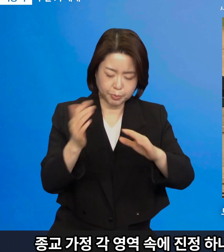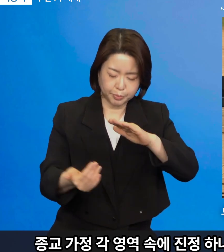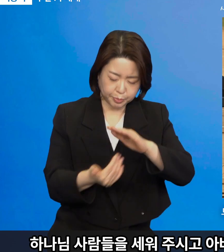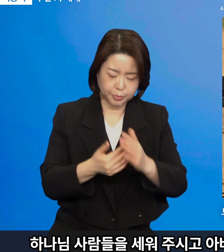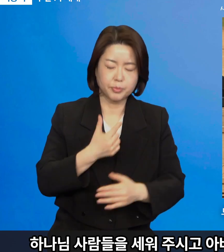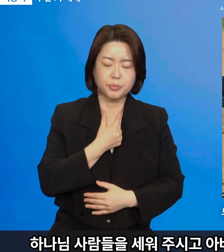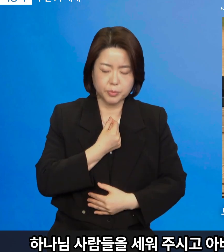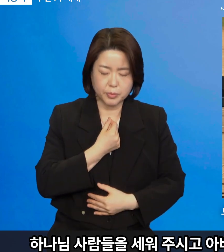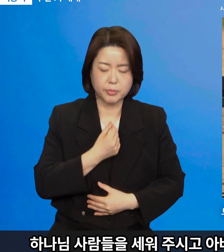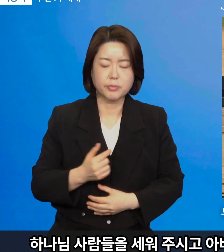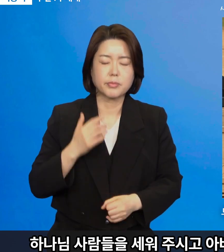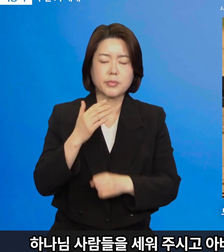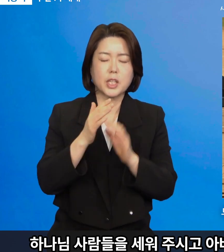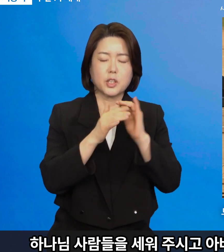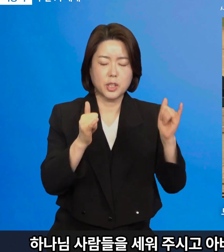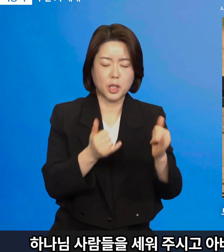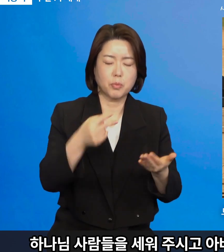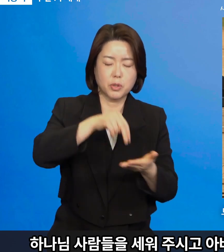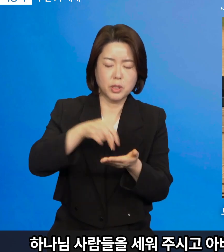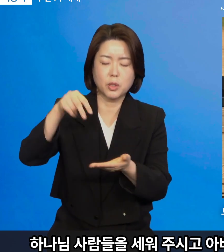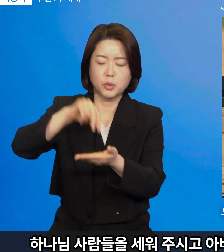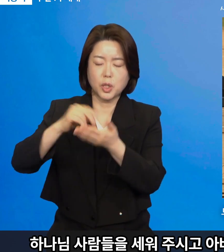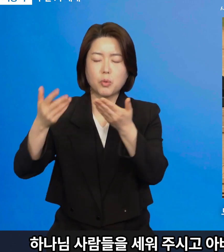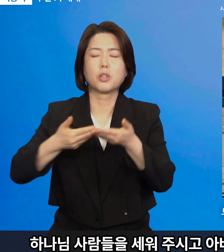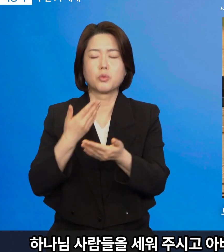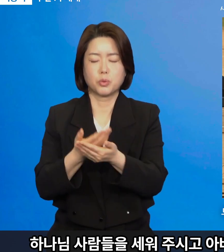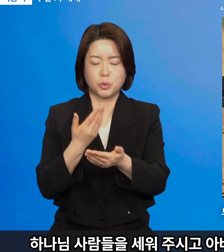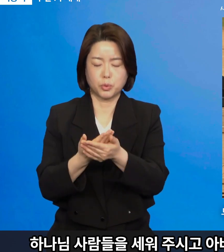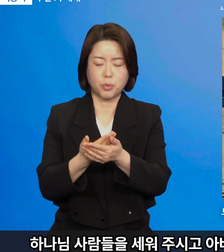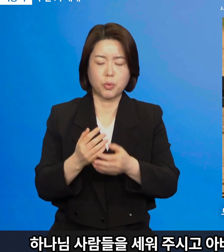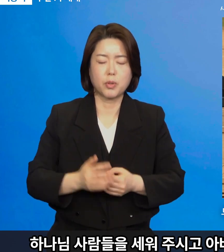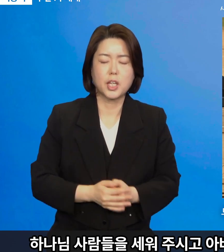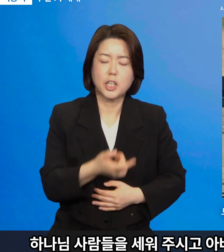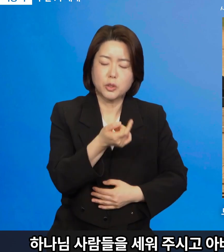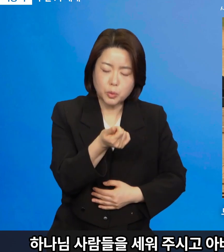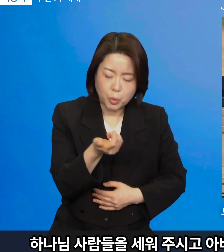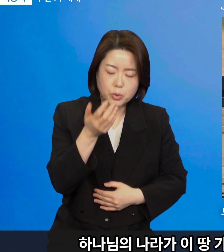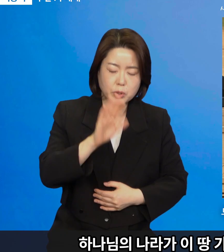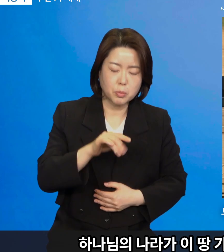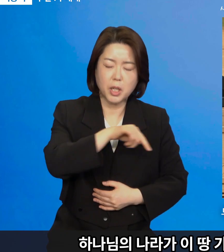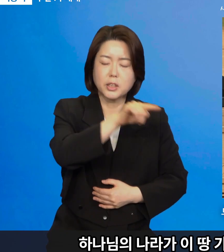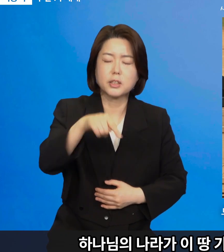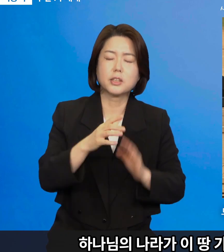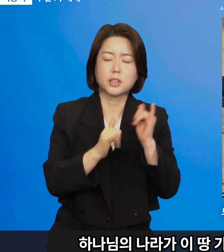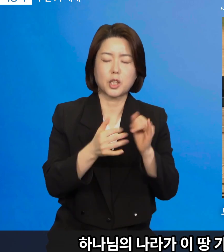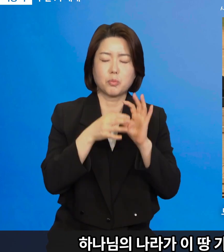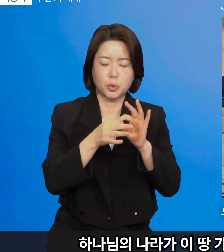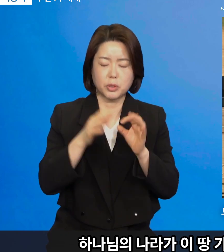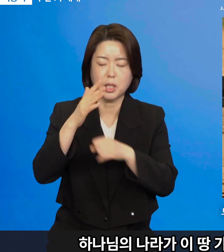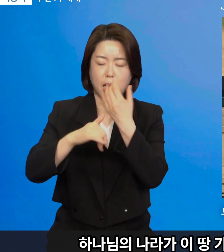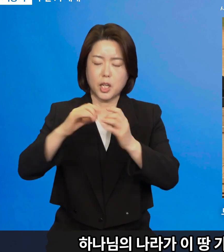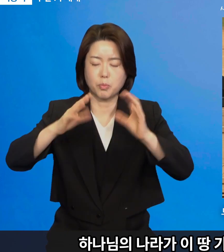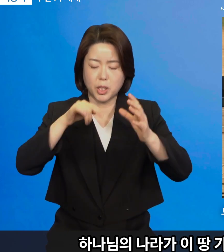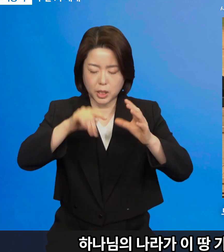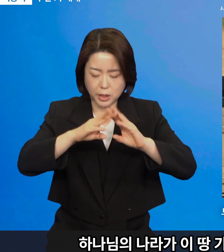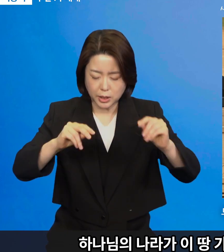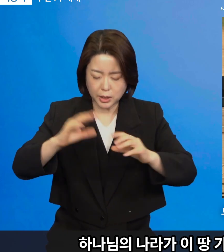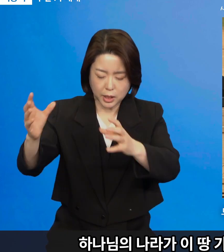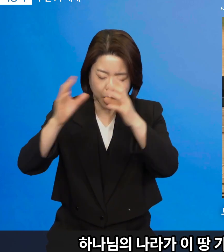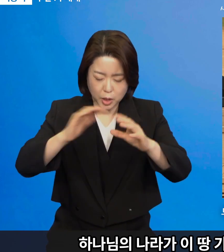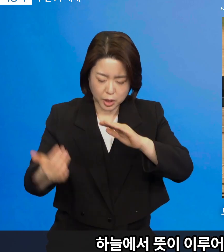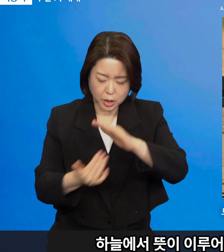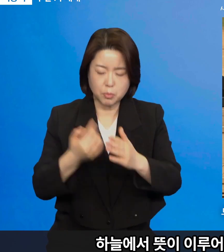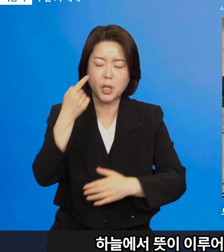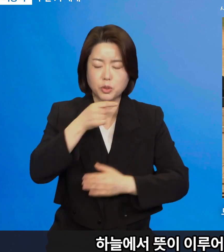소망합니다. 하나님의 사람들을 세워주시고 아버지, 소수라도 그 이들을 통하여서 하나님의 나라가 이 땅 가운데 임할 줄로